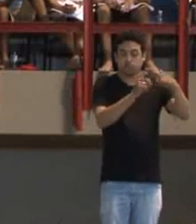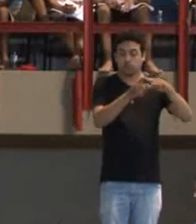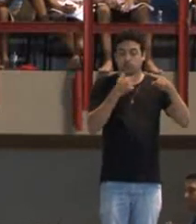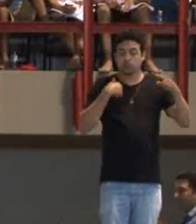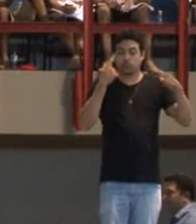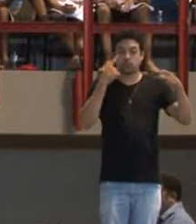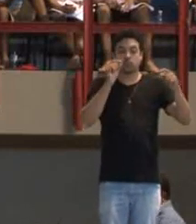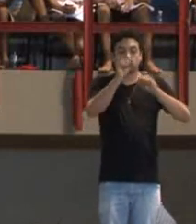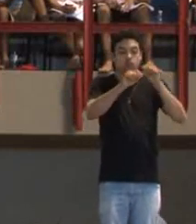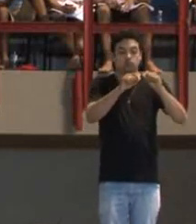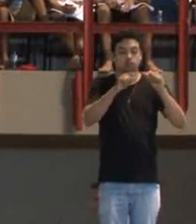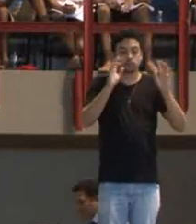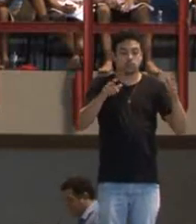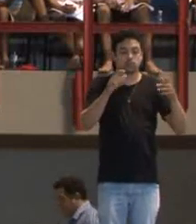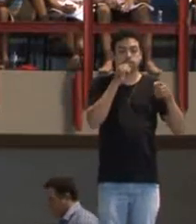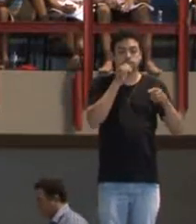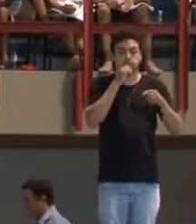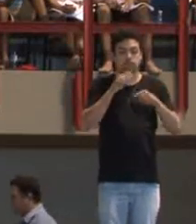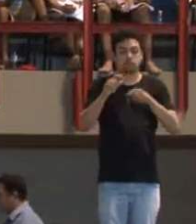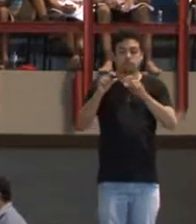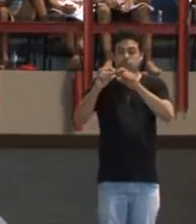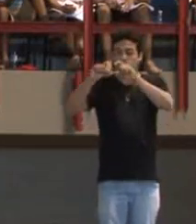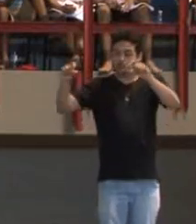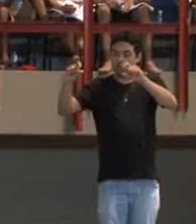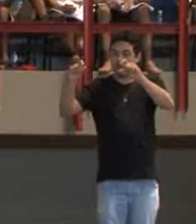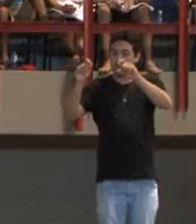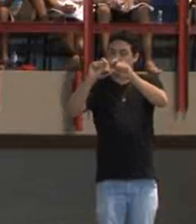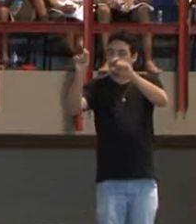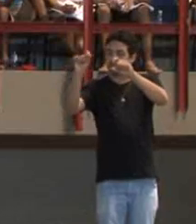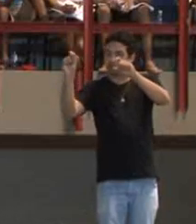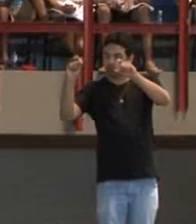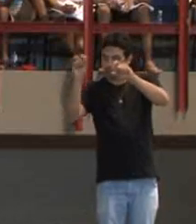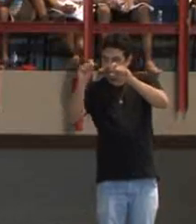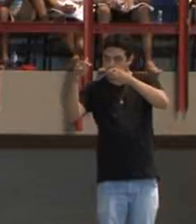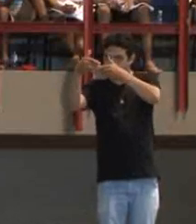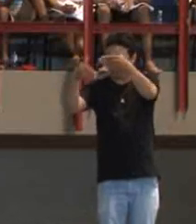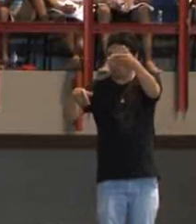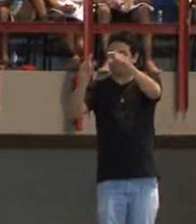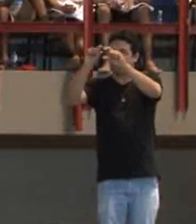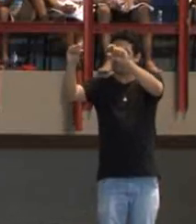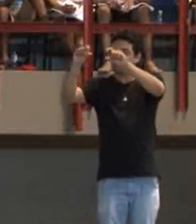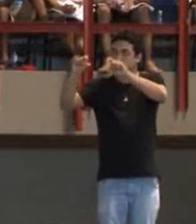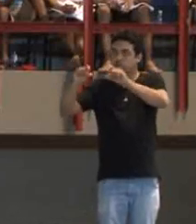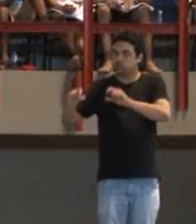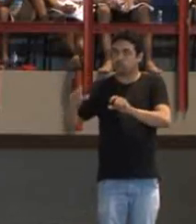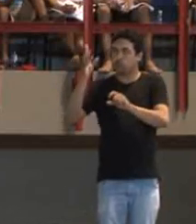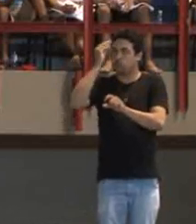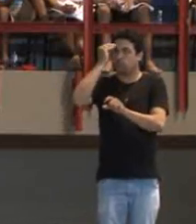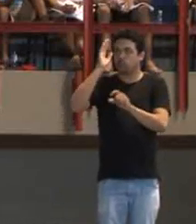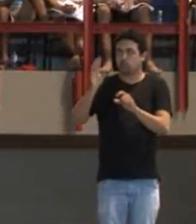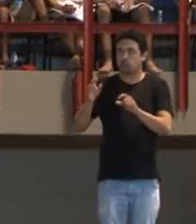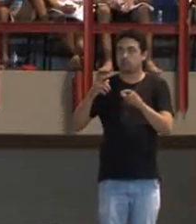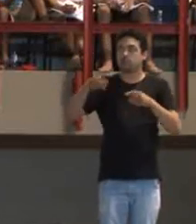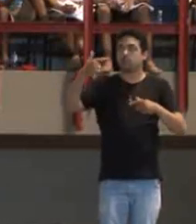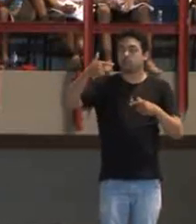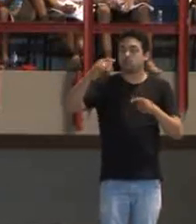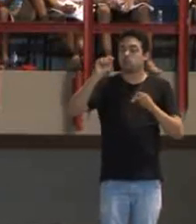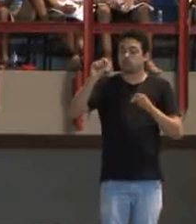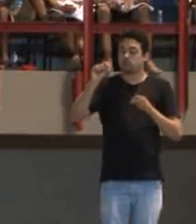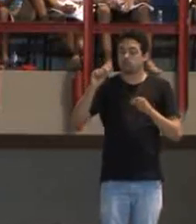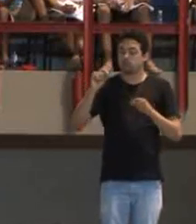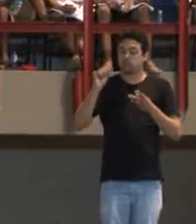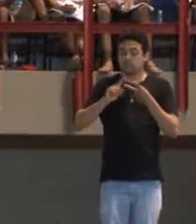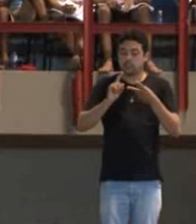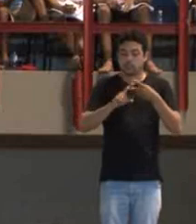coisa que a gente faz, escreve a fórmula no cantinho da prova. Já é o primeiro alívio. O segundo alívio,